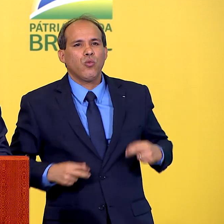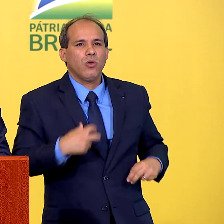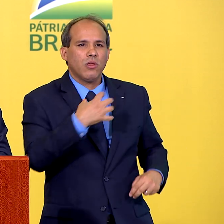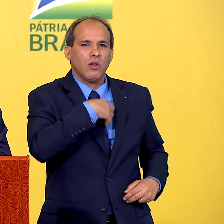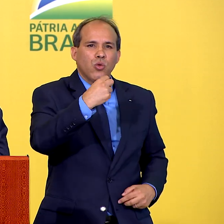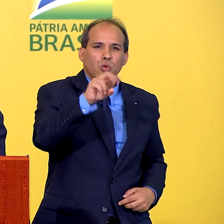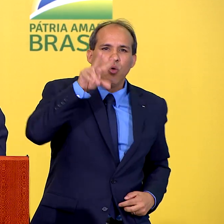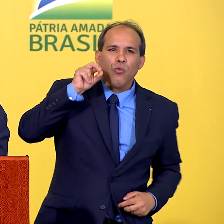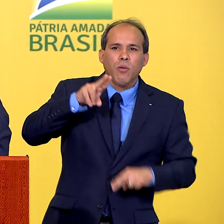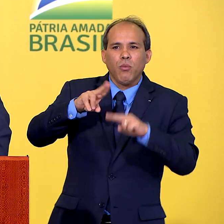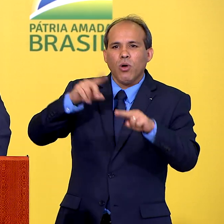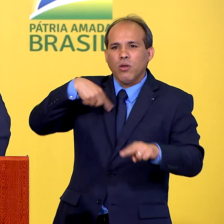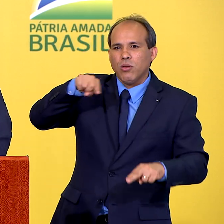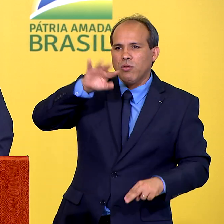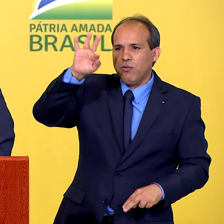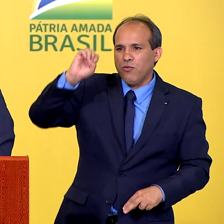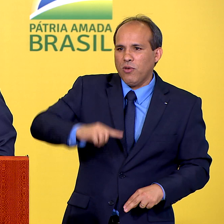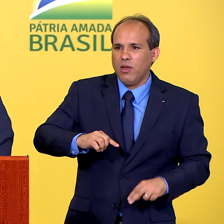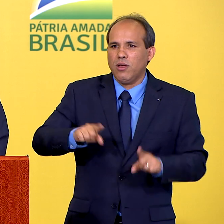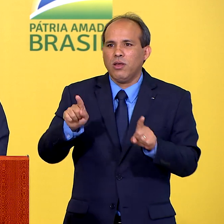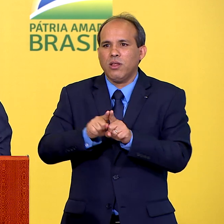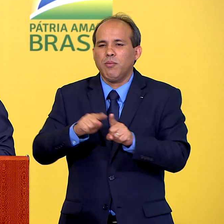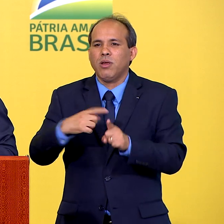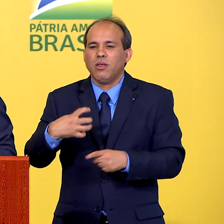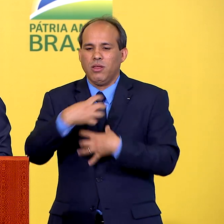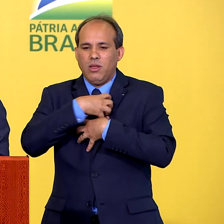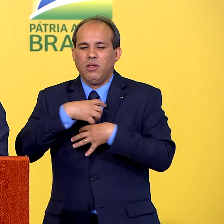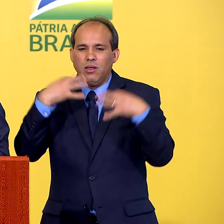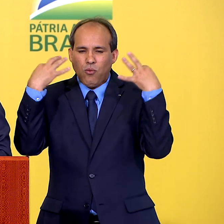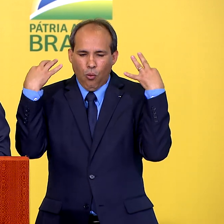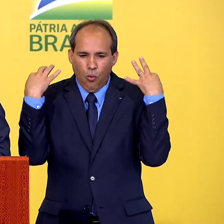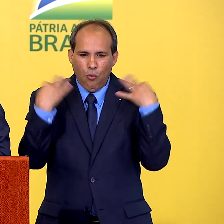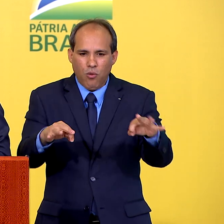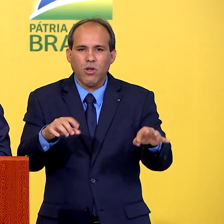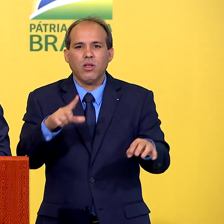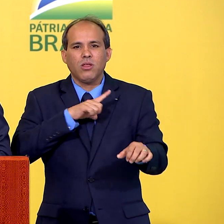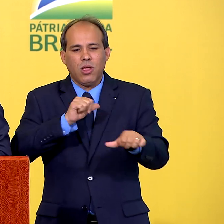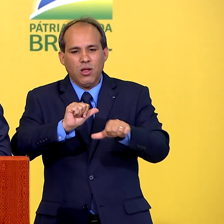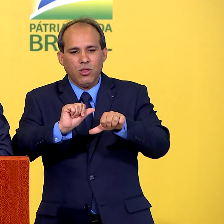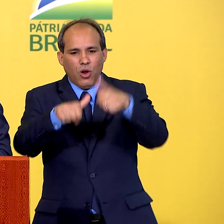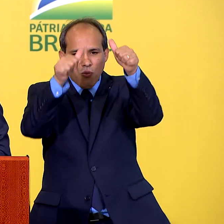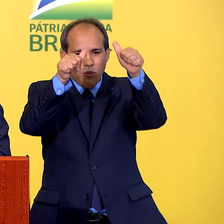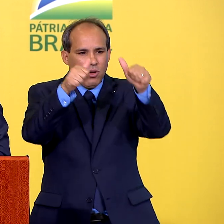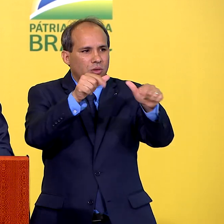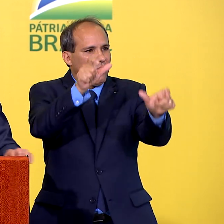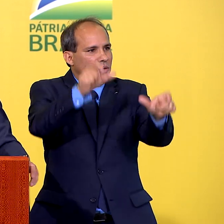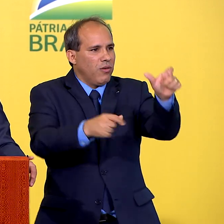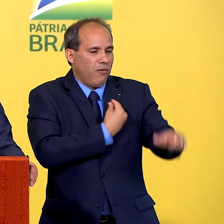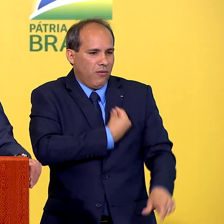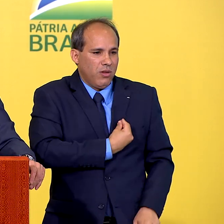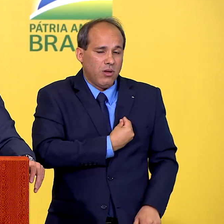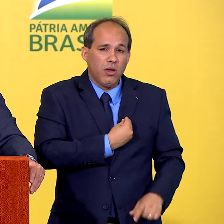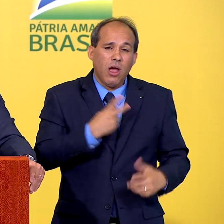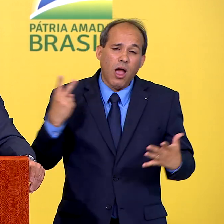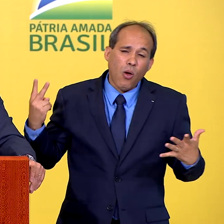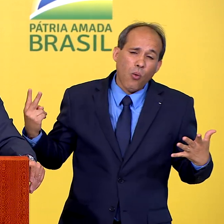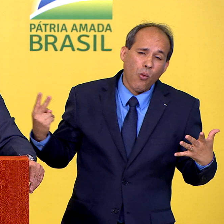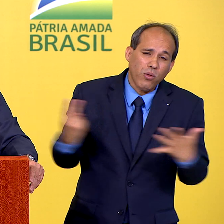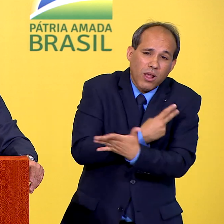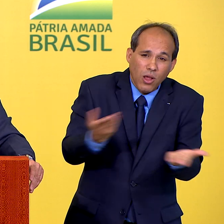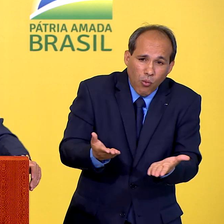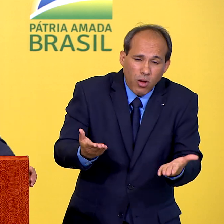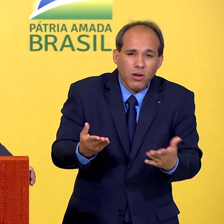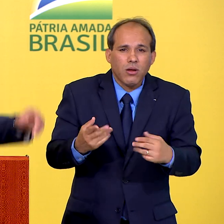fé, e pela certeza de que nós estamos transformando vidas. Isso só é possível